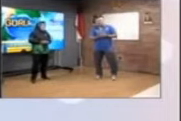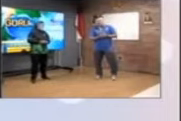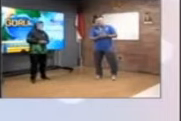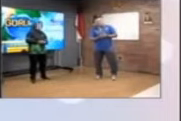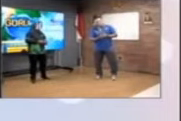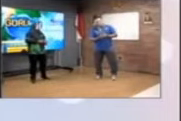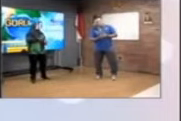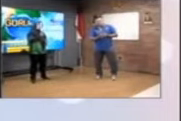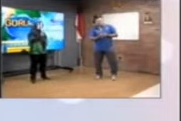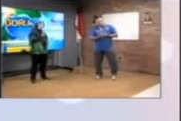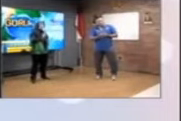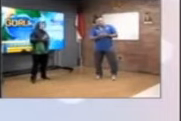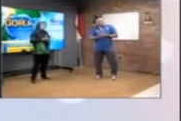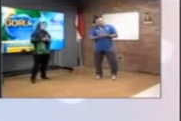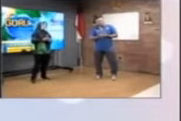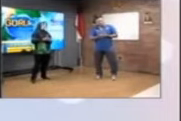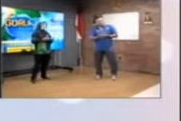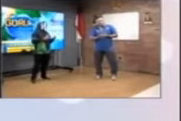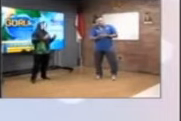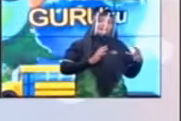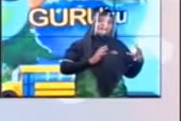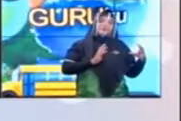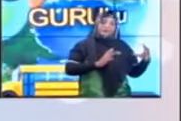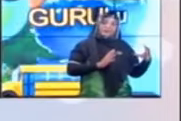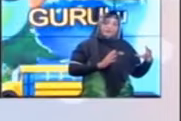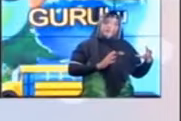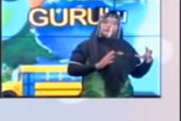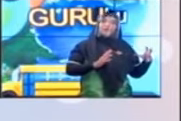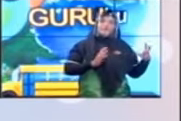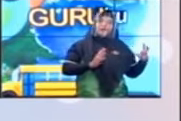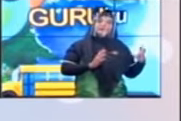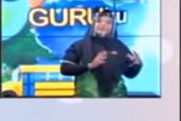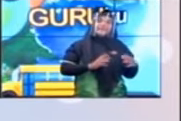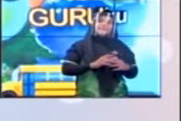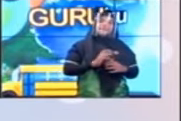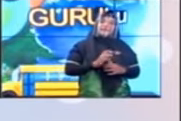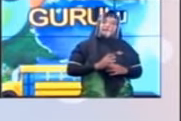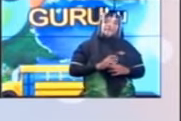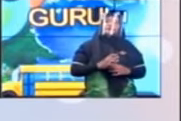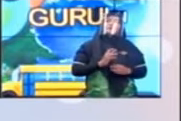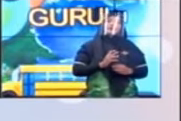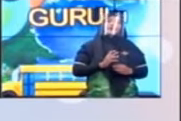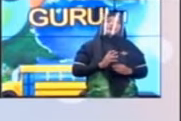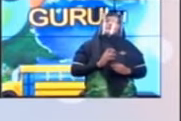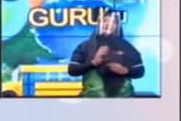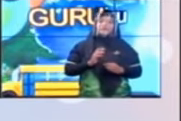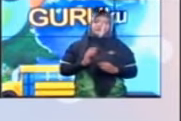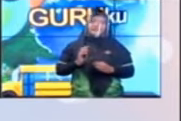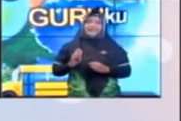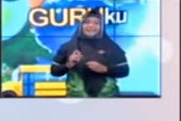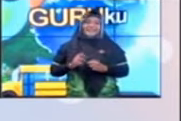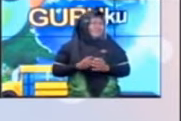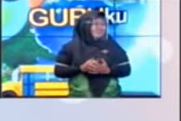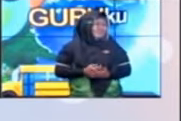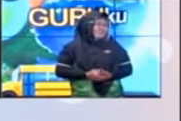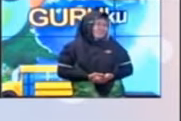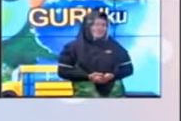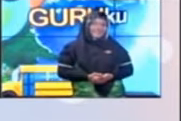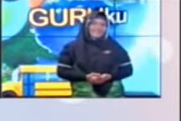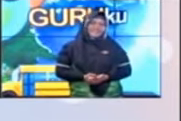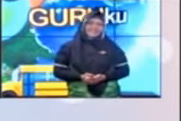Oke. Untuk kombinasinya ini ada bertumpu, meloncat, menggantung, mengayun dan juga mendarat.